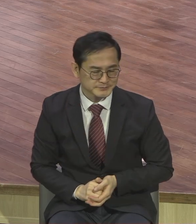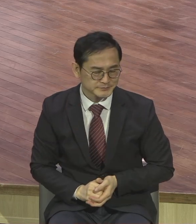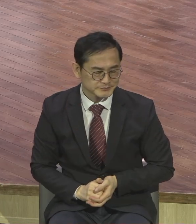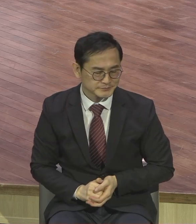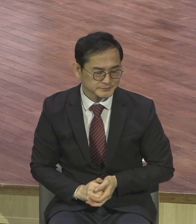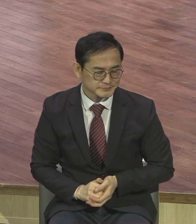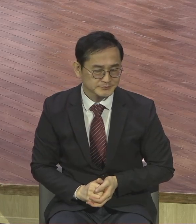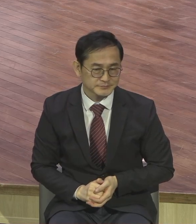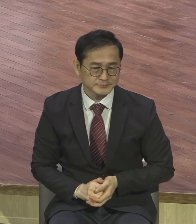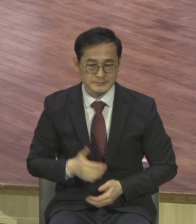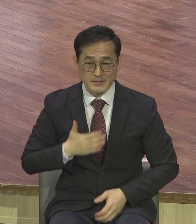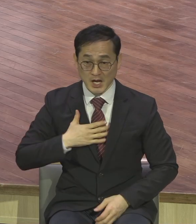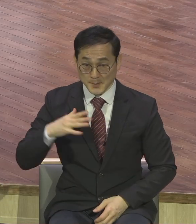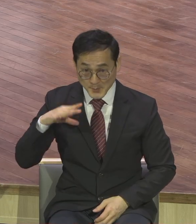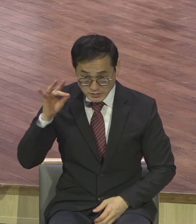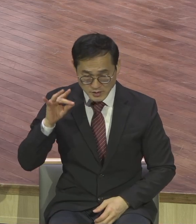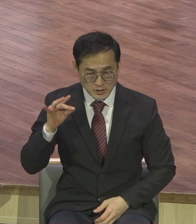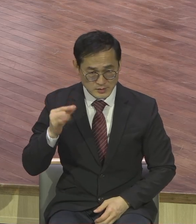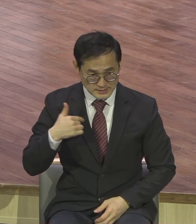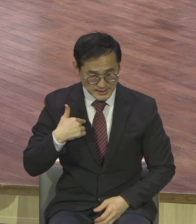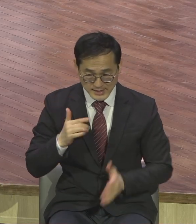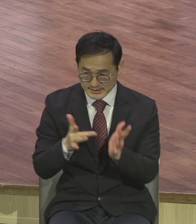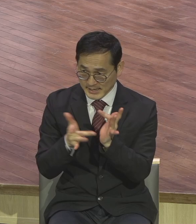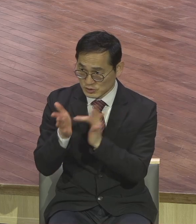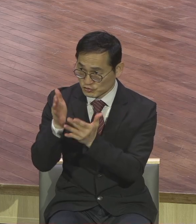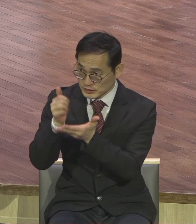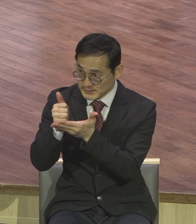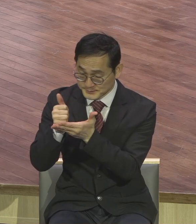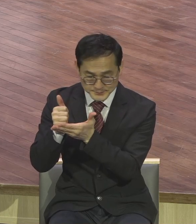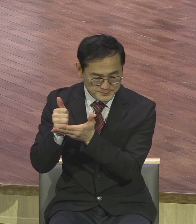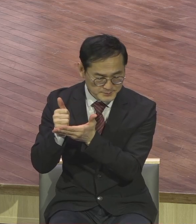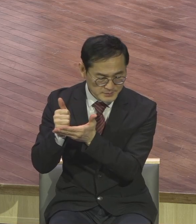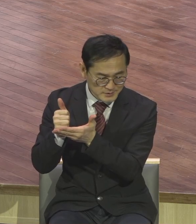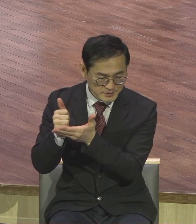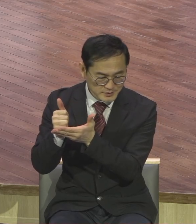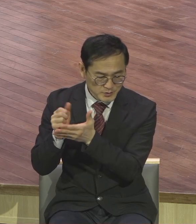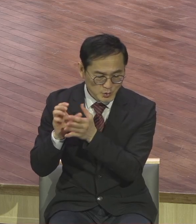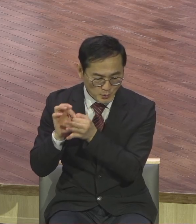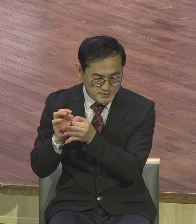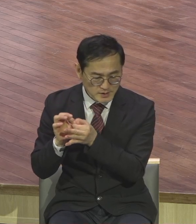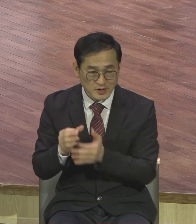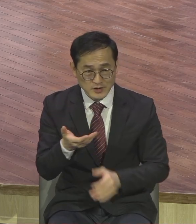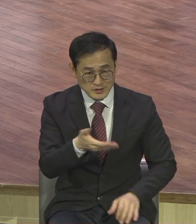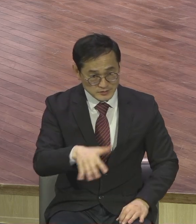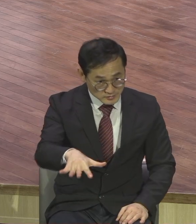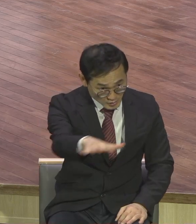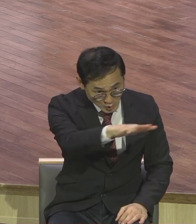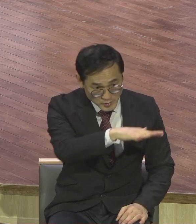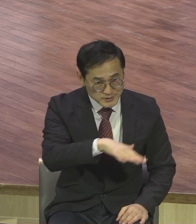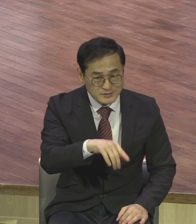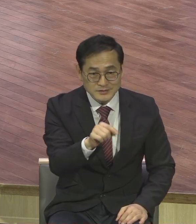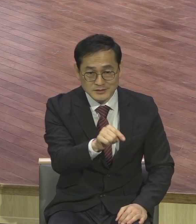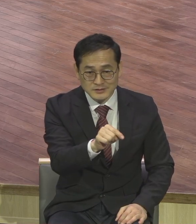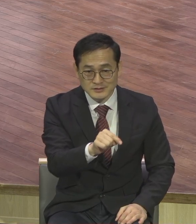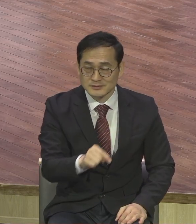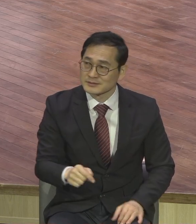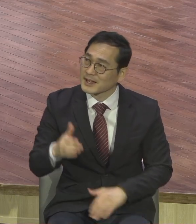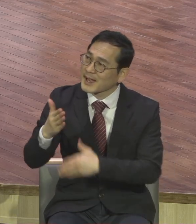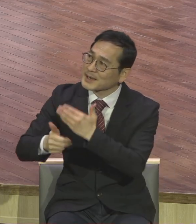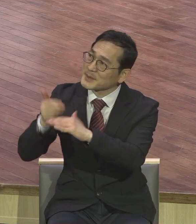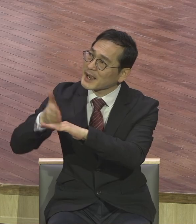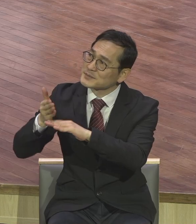먼저 내가 예수 그리스도로 말미암아 너희 모든 사람에 관하여 내 하나님께